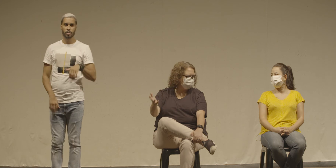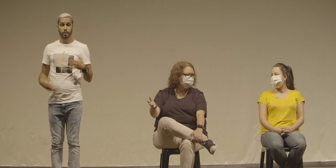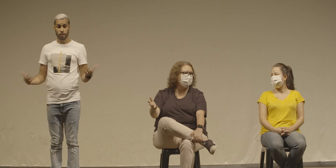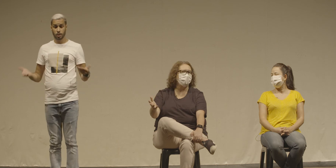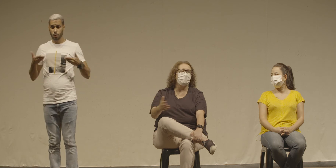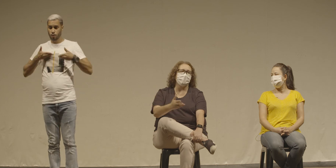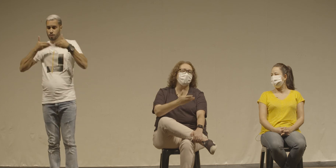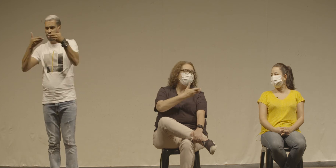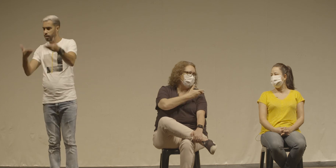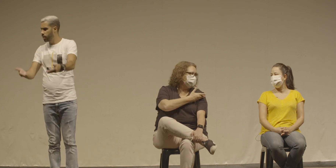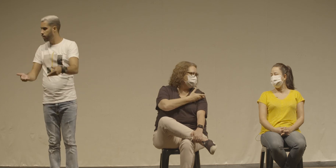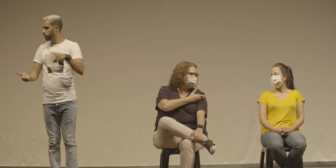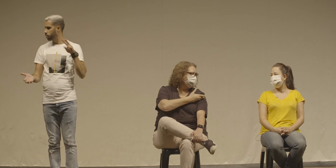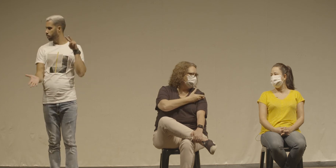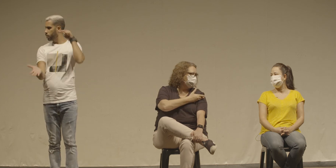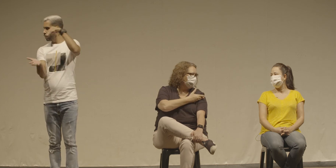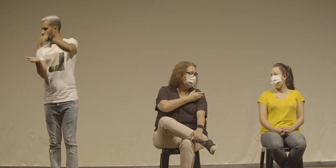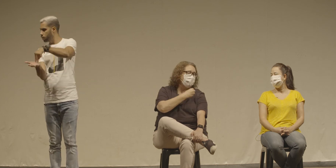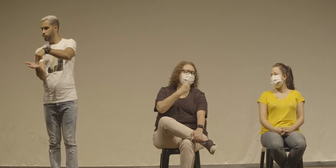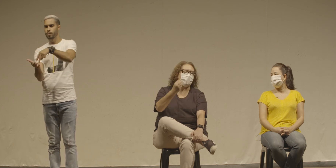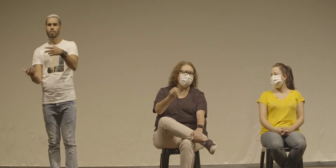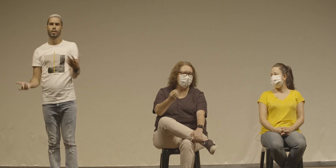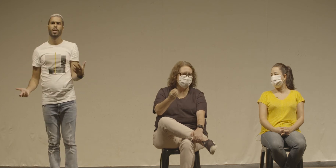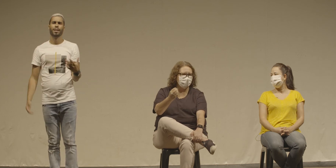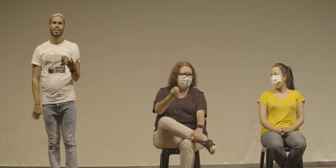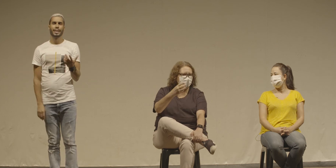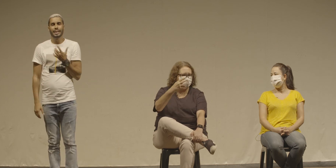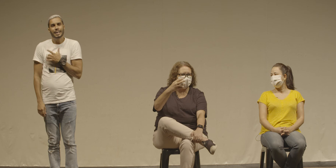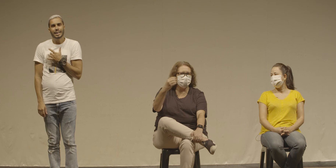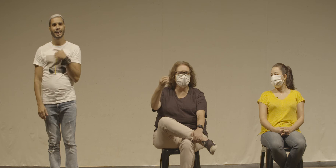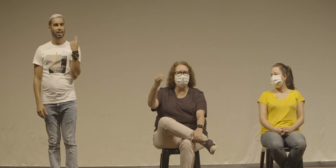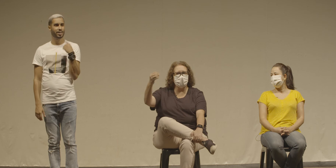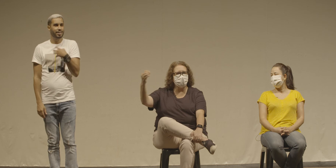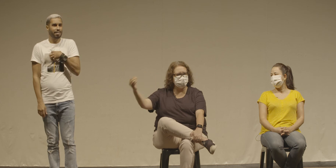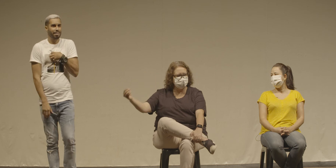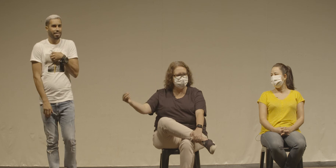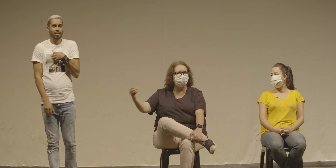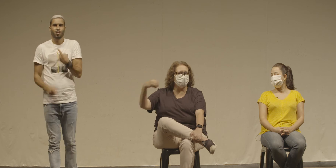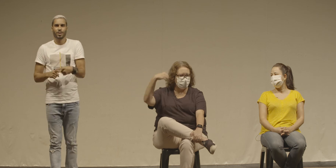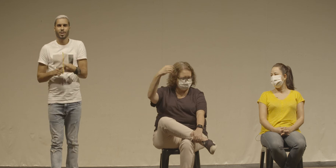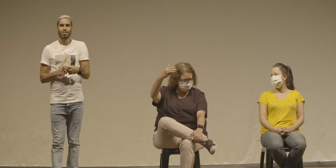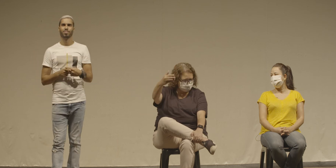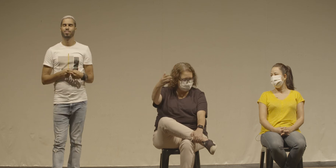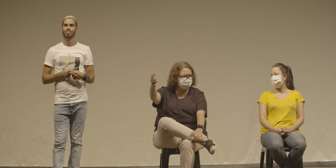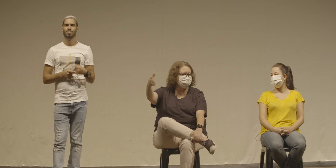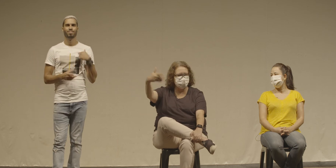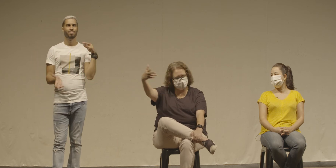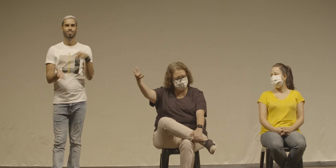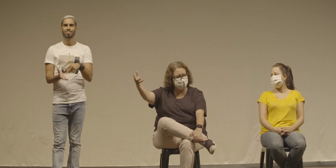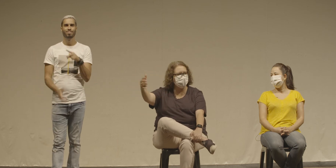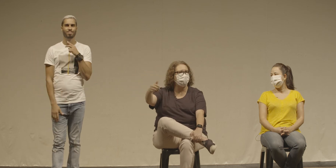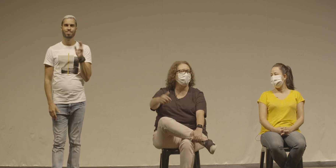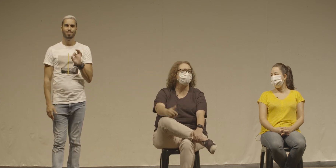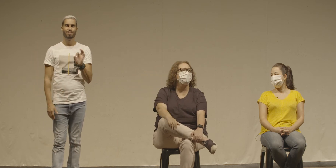até a exposição. Uma pena que a gente sente, né? Um pesar nosso é a gente não ter podido, por conta do que aconteceu e